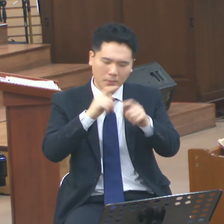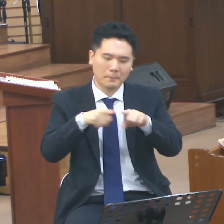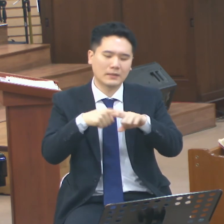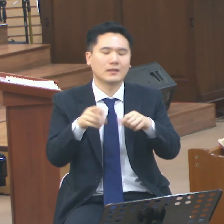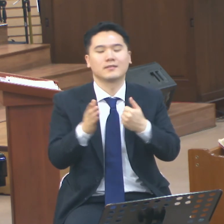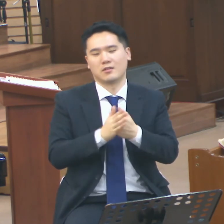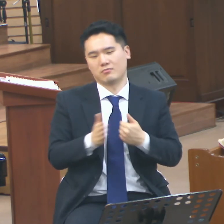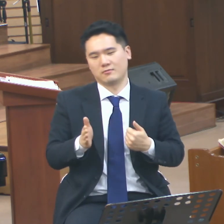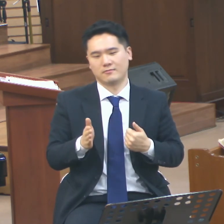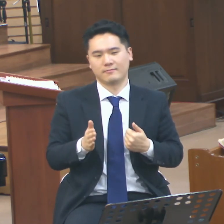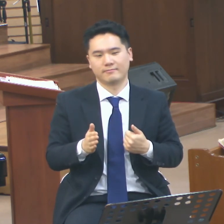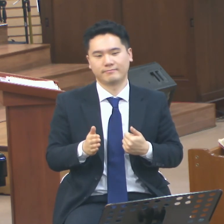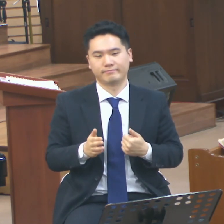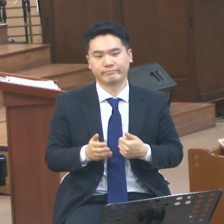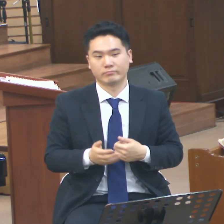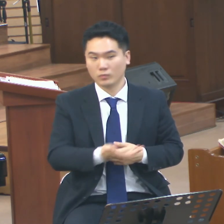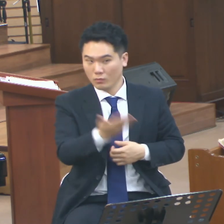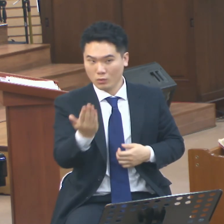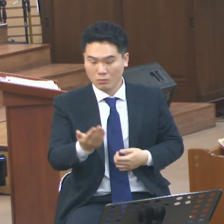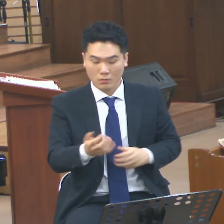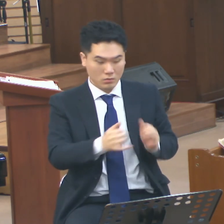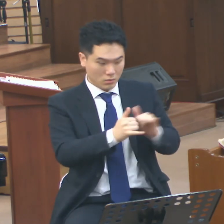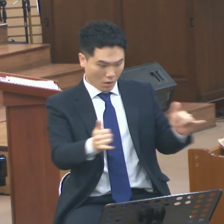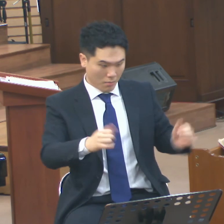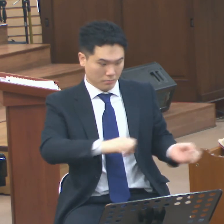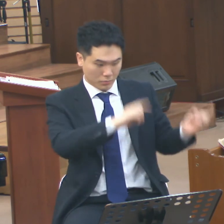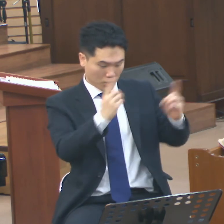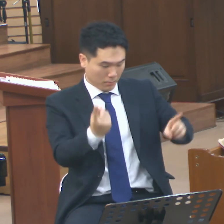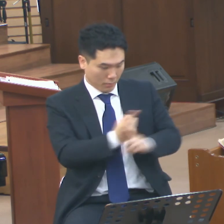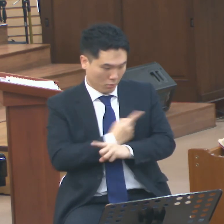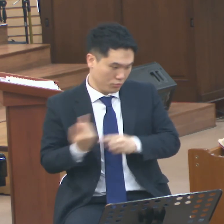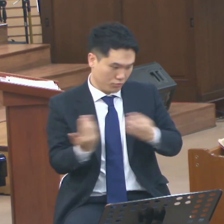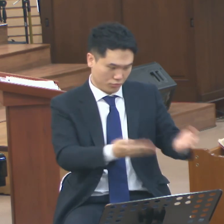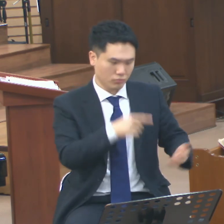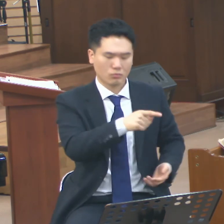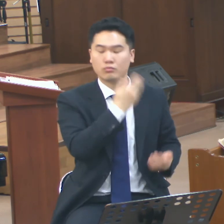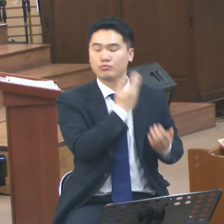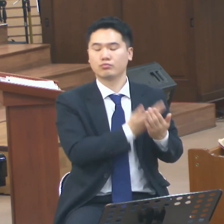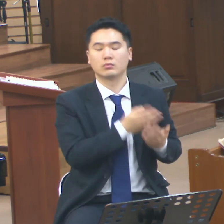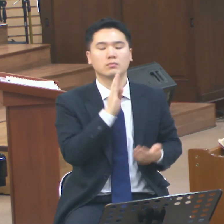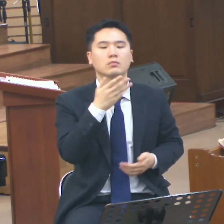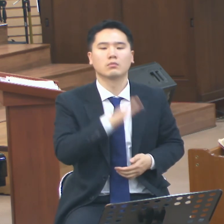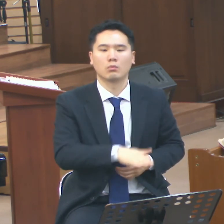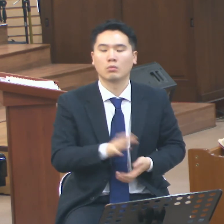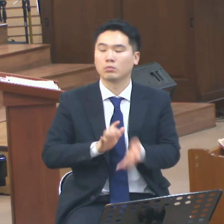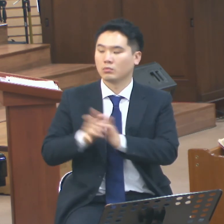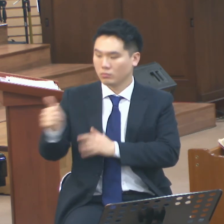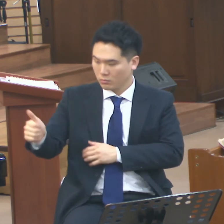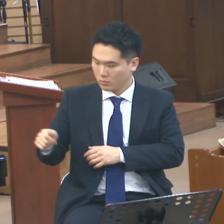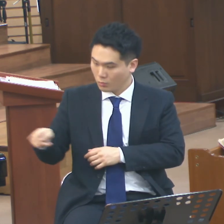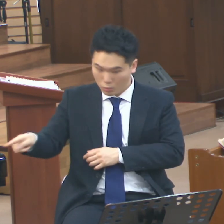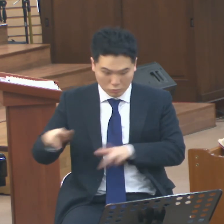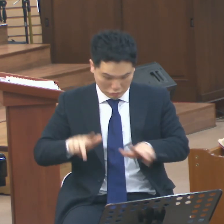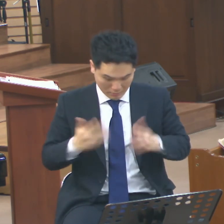들고 걸어가는 게 뭐가 중요해요? 사람이 살아났는데 그런데 걸어가라고 했다고 예수님 죽이겠대요.